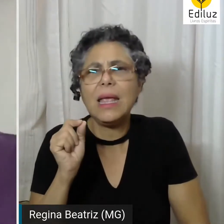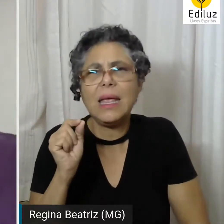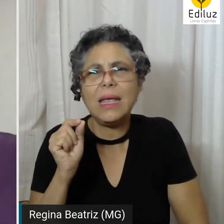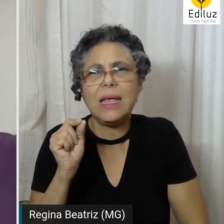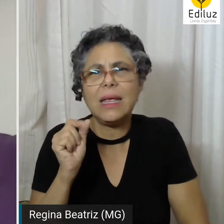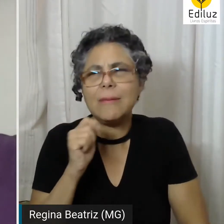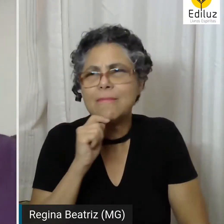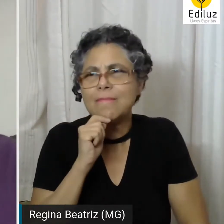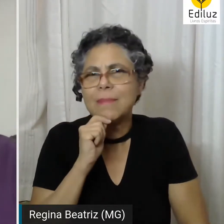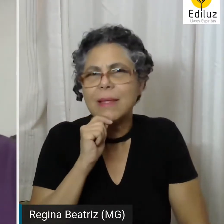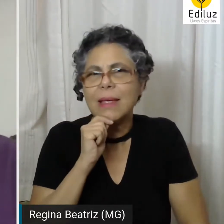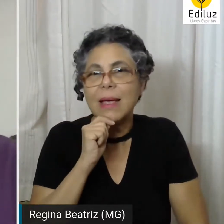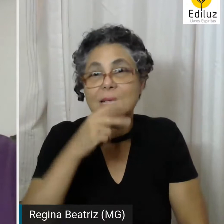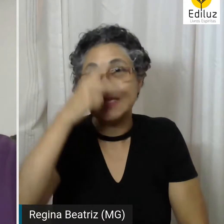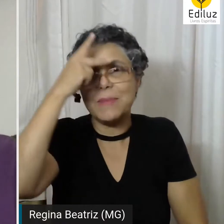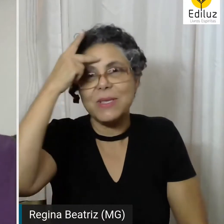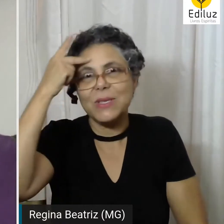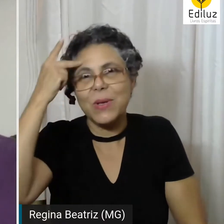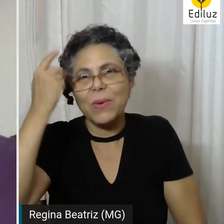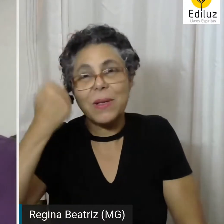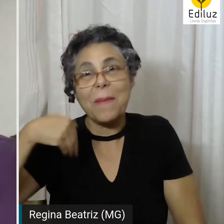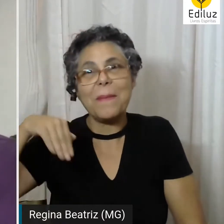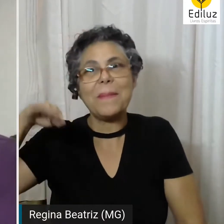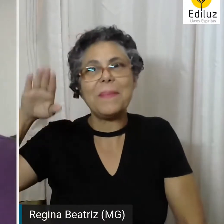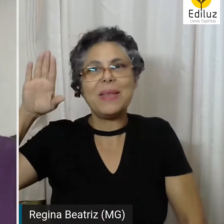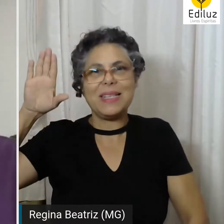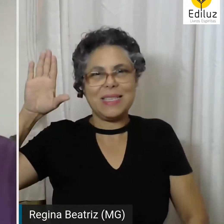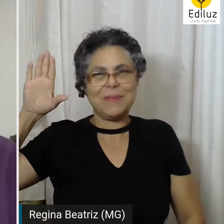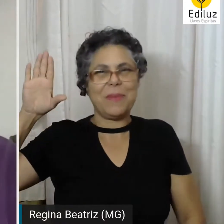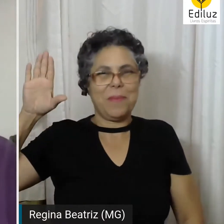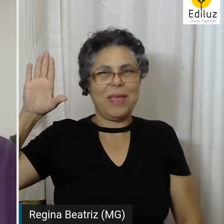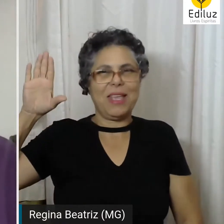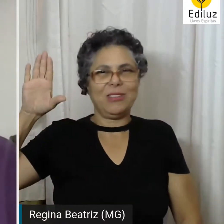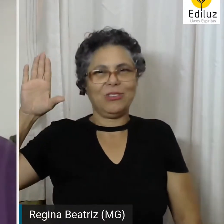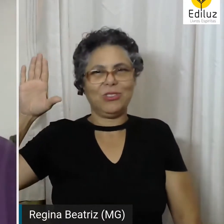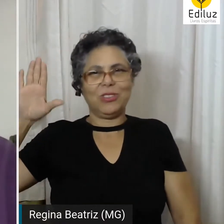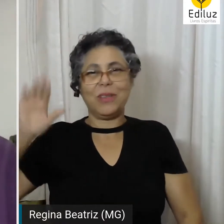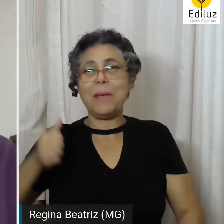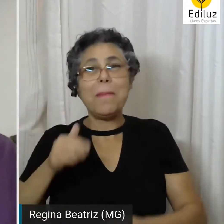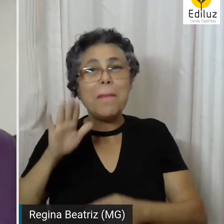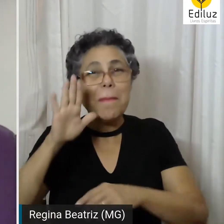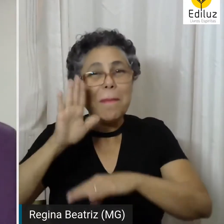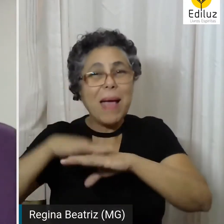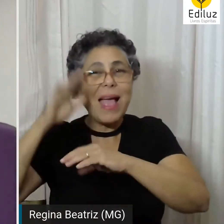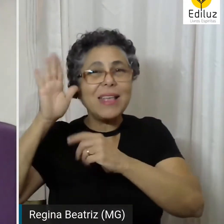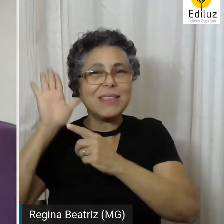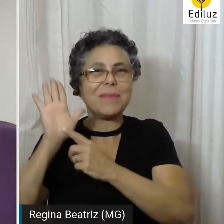aqueles, principalmente mais evidentes,